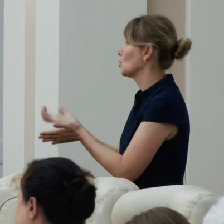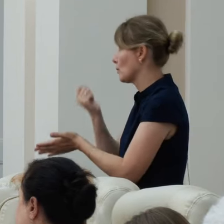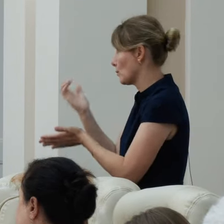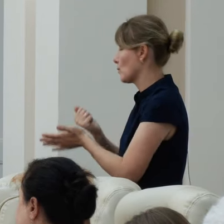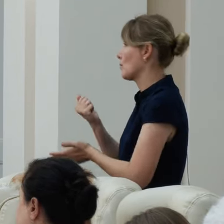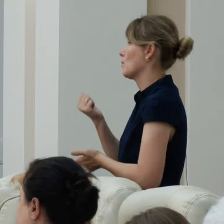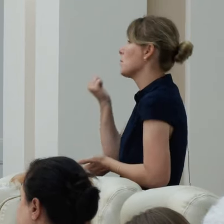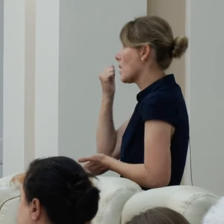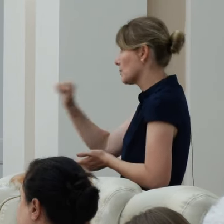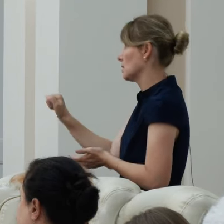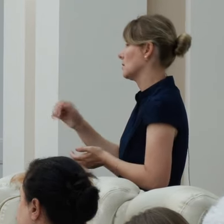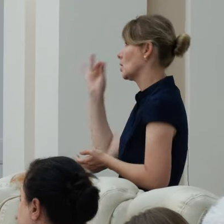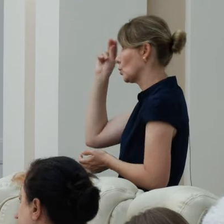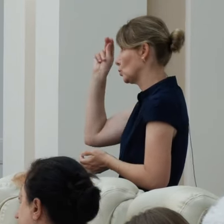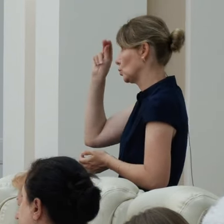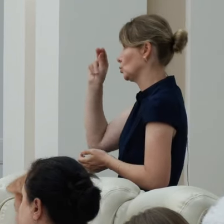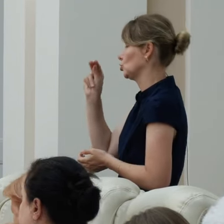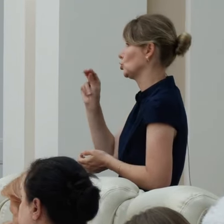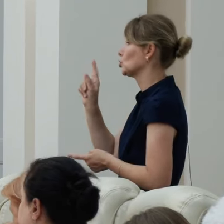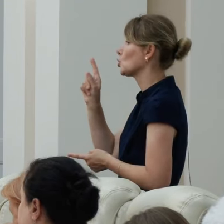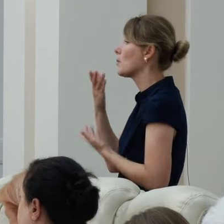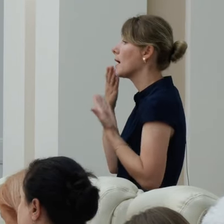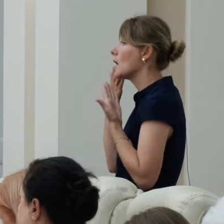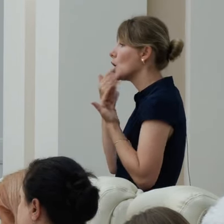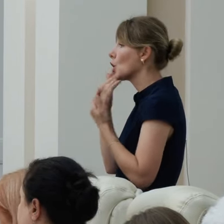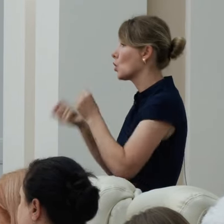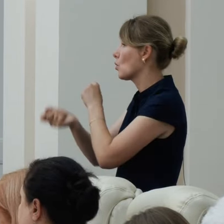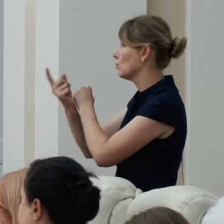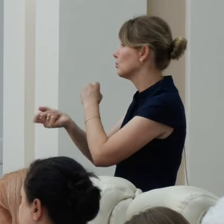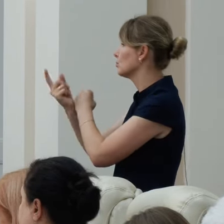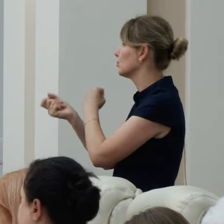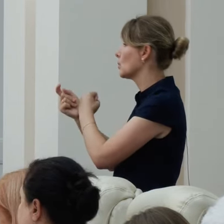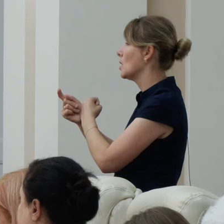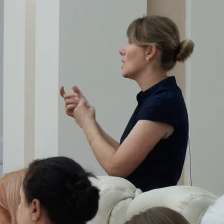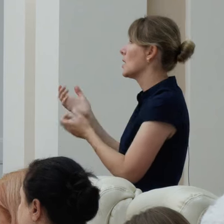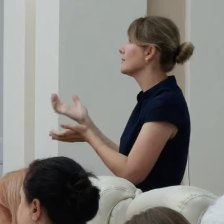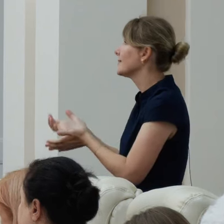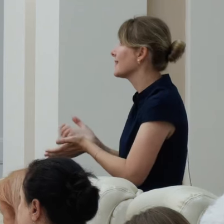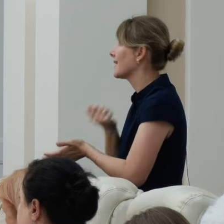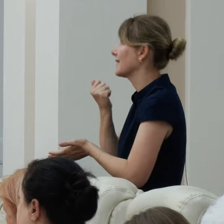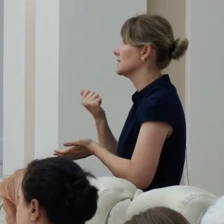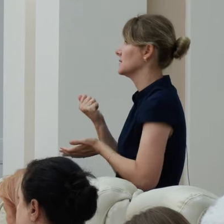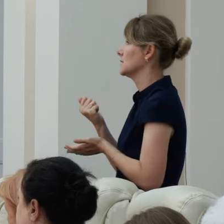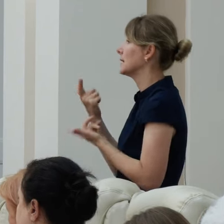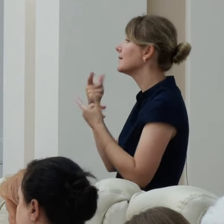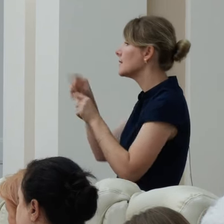domeniu și de asemenea să identifice domeniile în care există rămâneri în